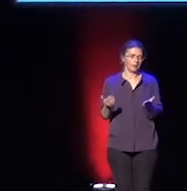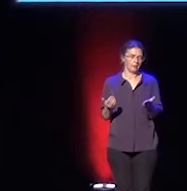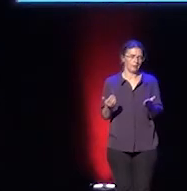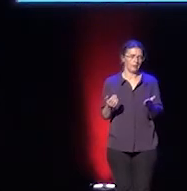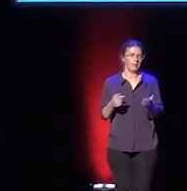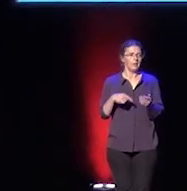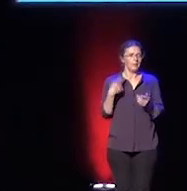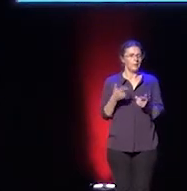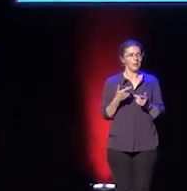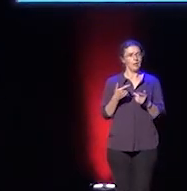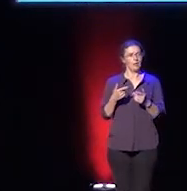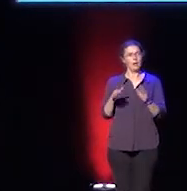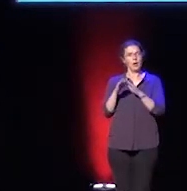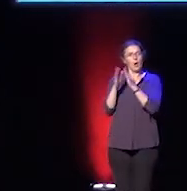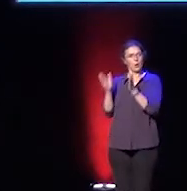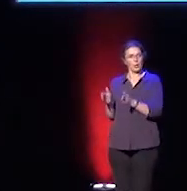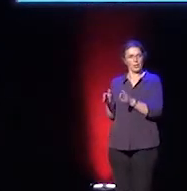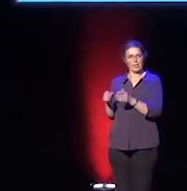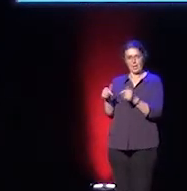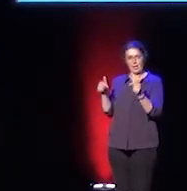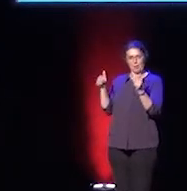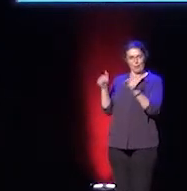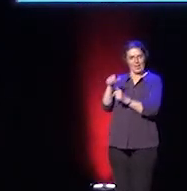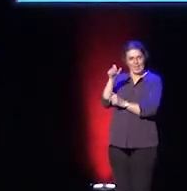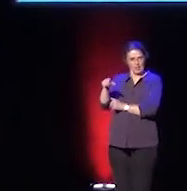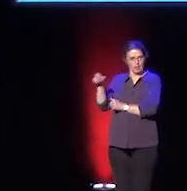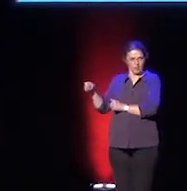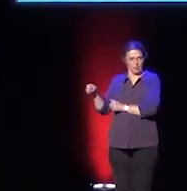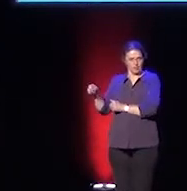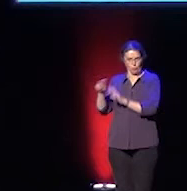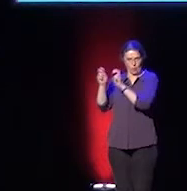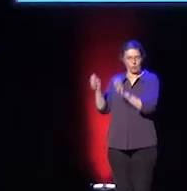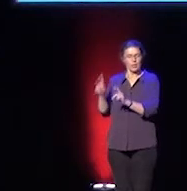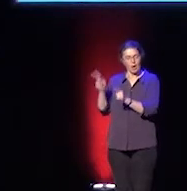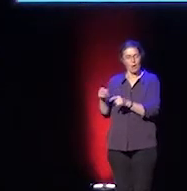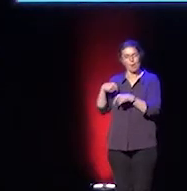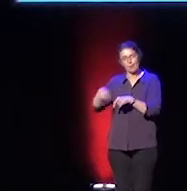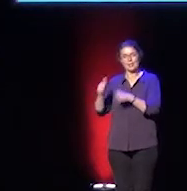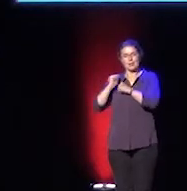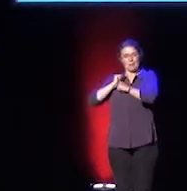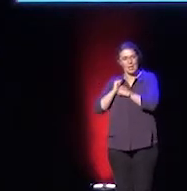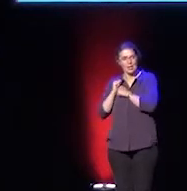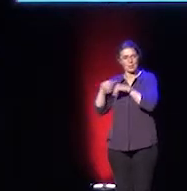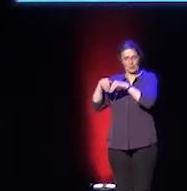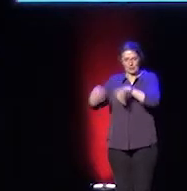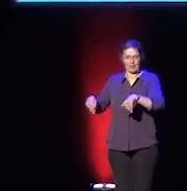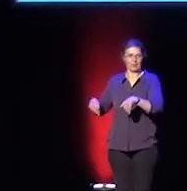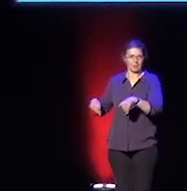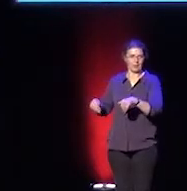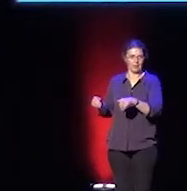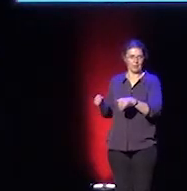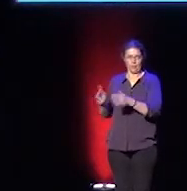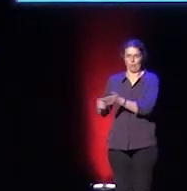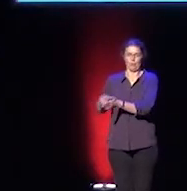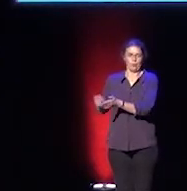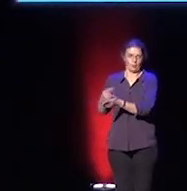Wir belasten die häuslich Pflegenden bis zur Belastungsgrenze, bis zur psychischen